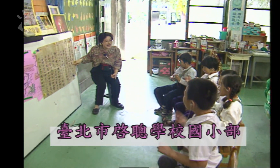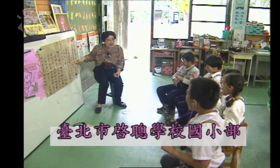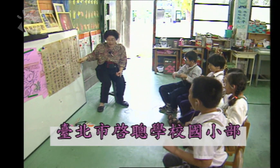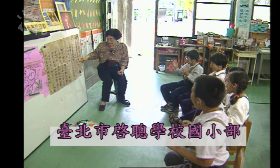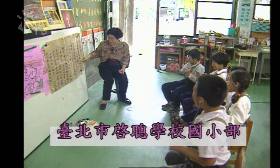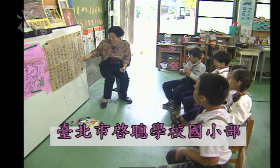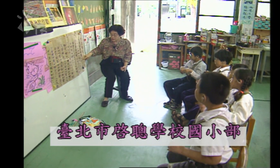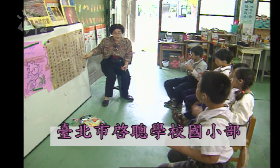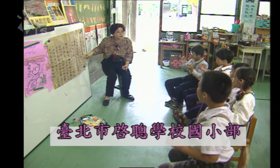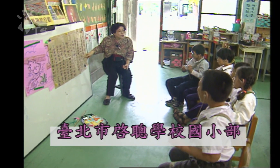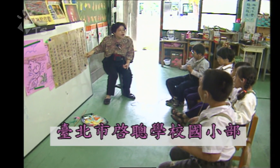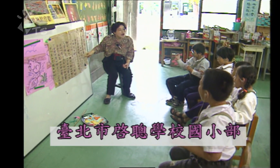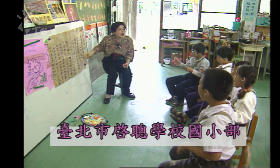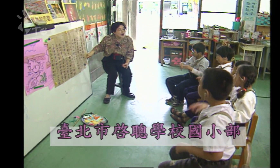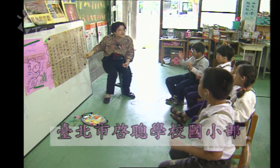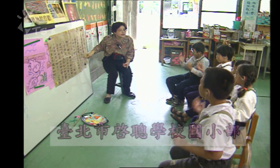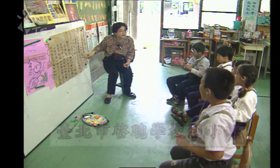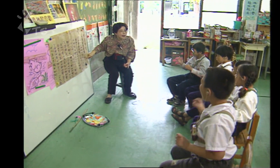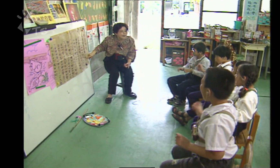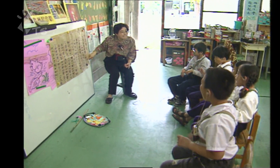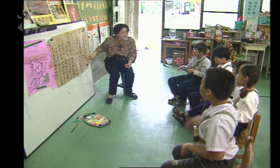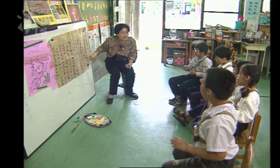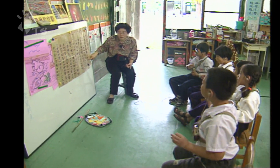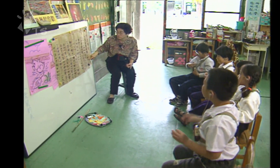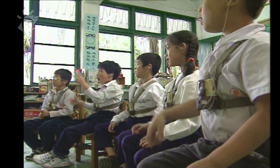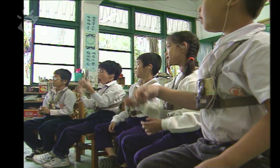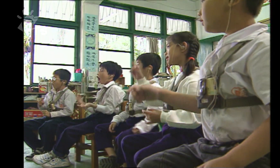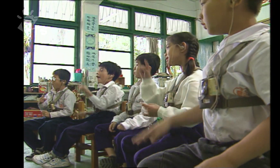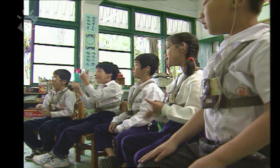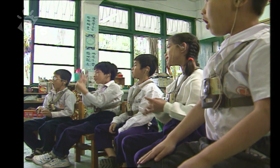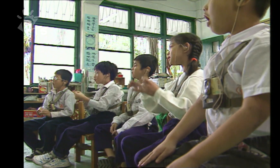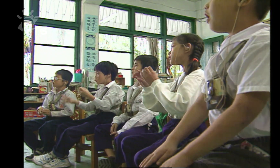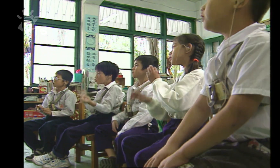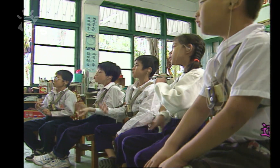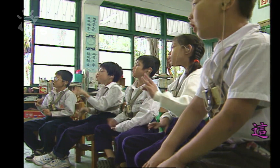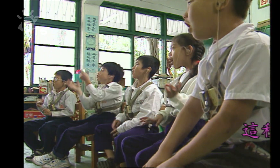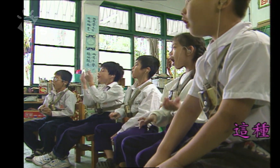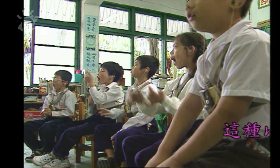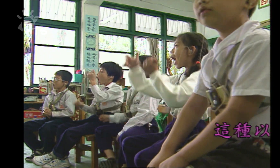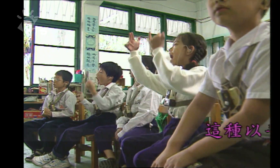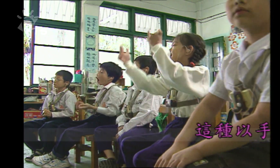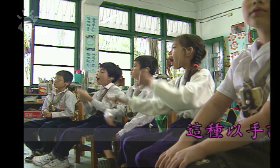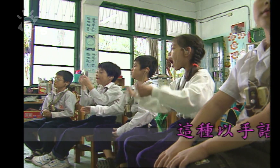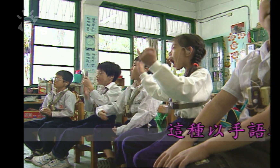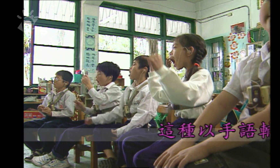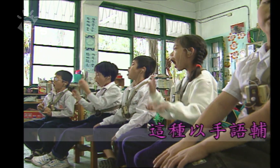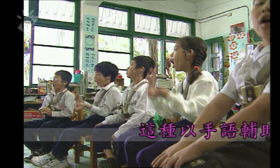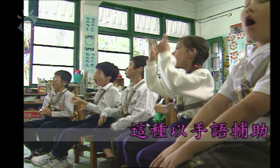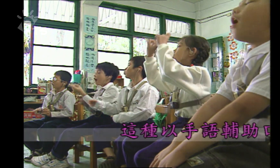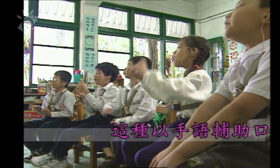上做什么？一只老